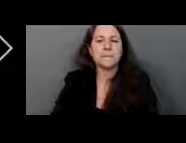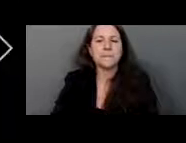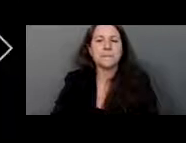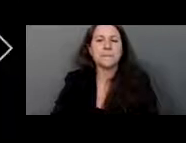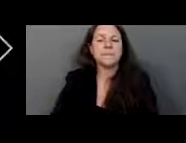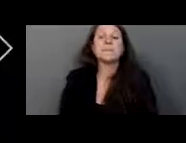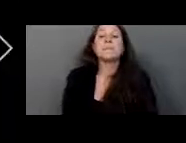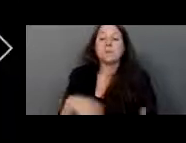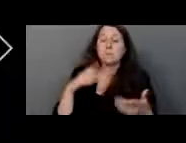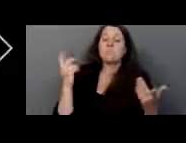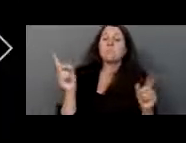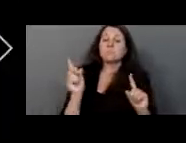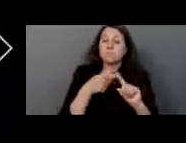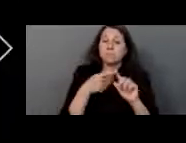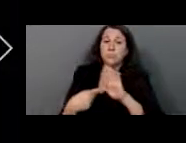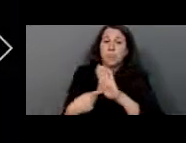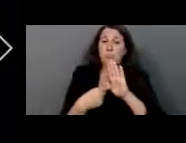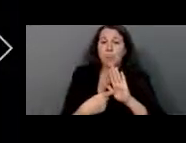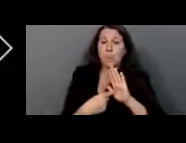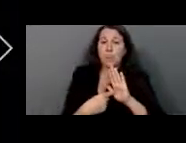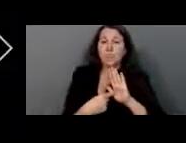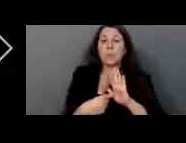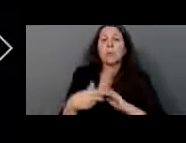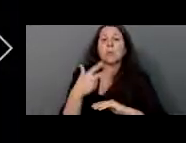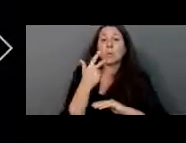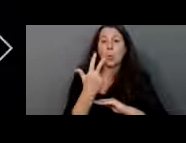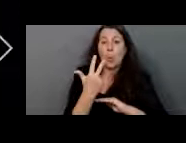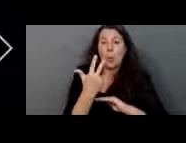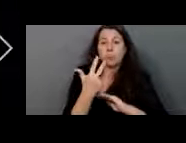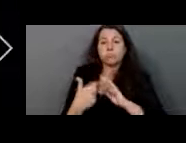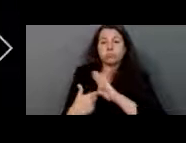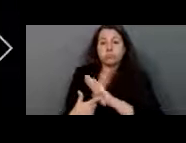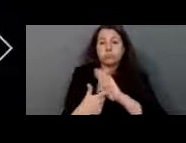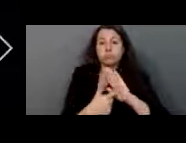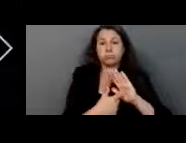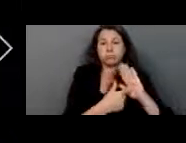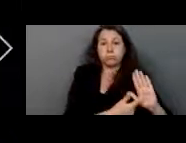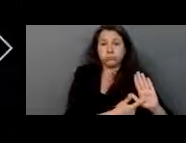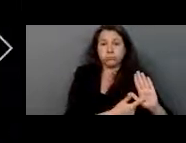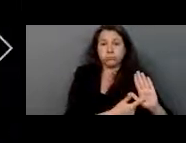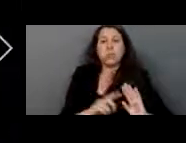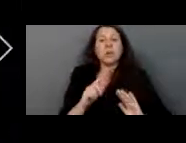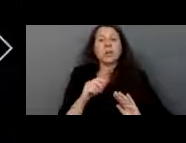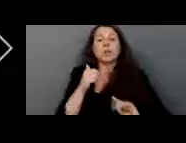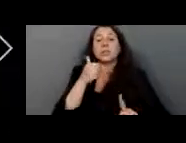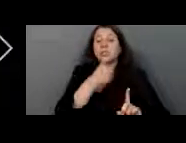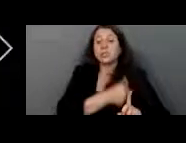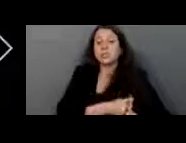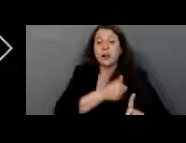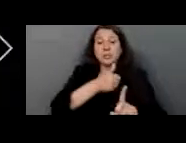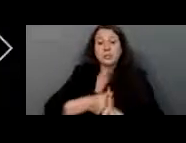trois airs et les trois interprètes sont chacun seul sur scène avec un